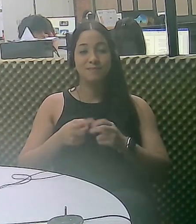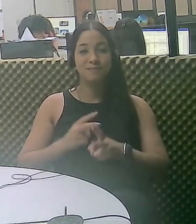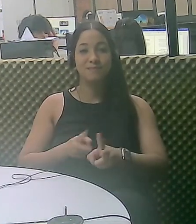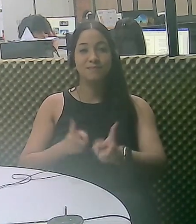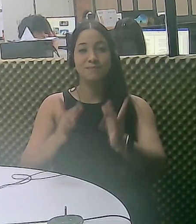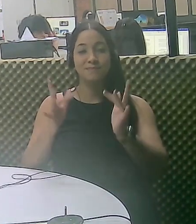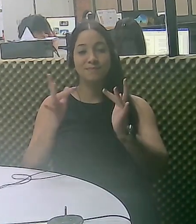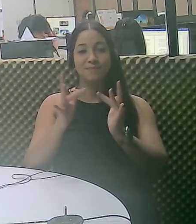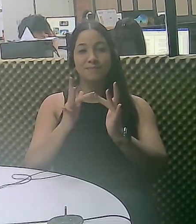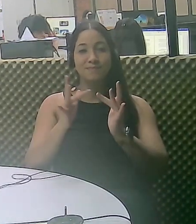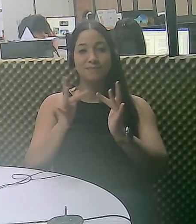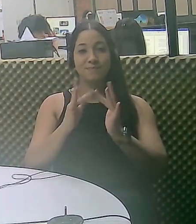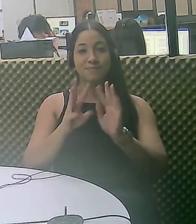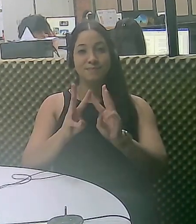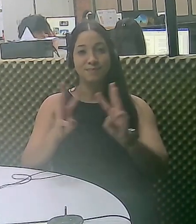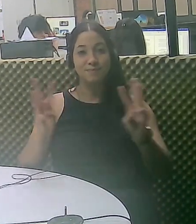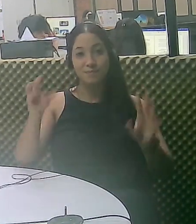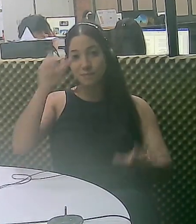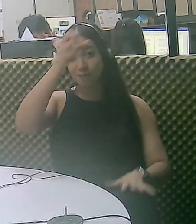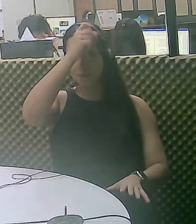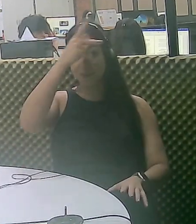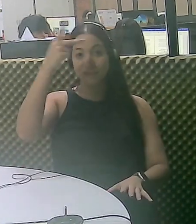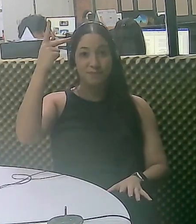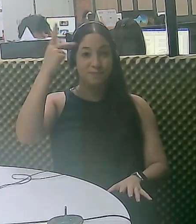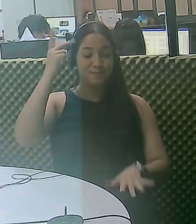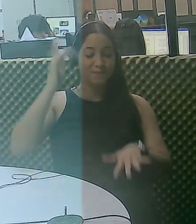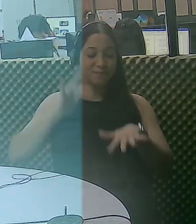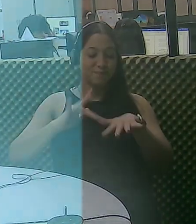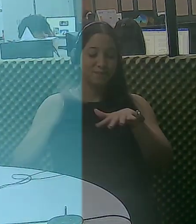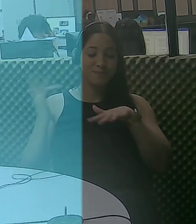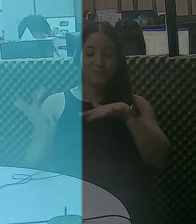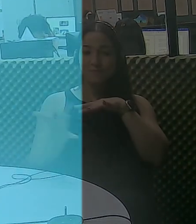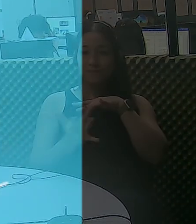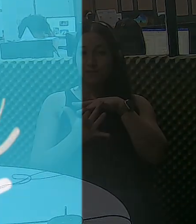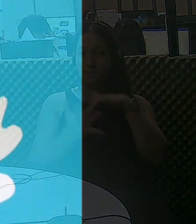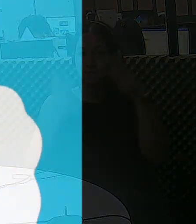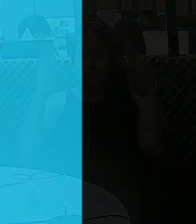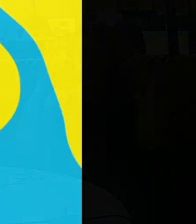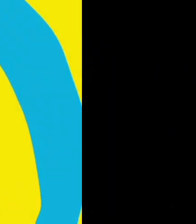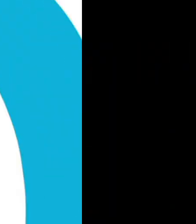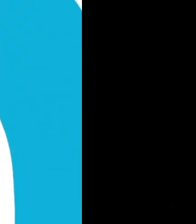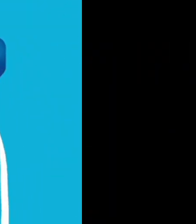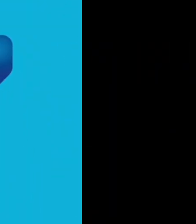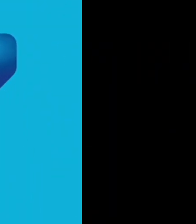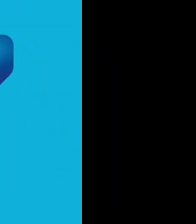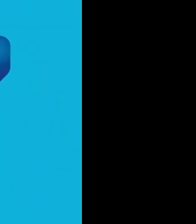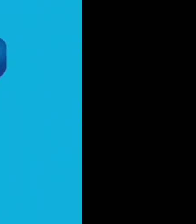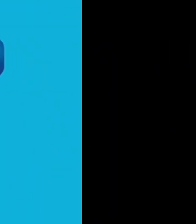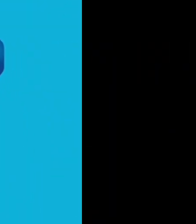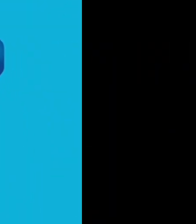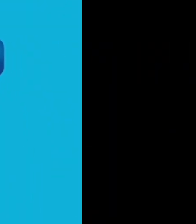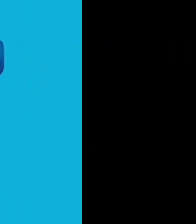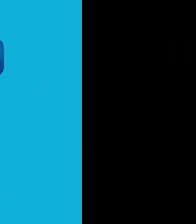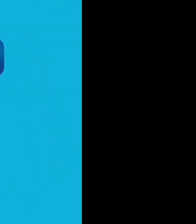Nossa Cidade. Continue conosco no portal da Prefeitura e nas redes sociais.